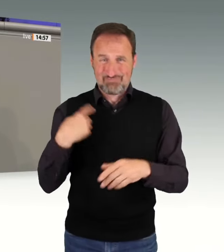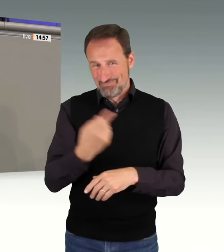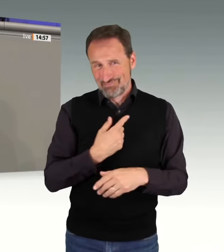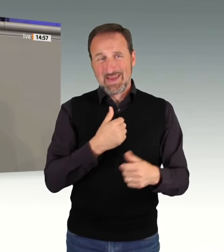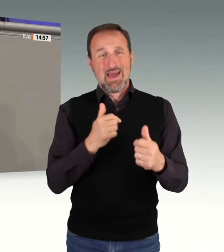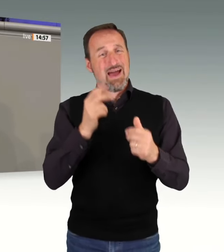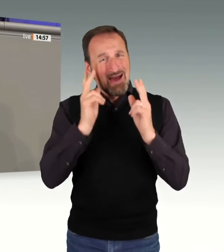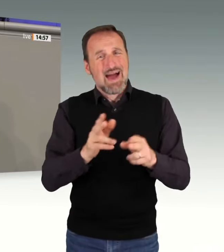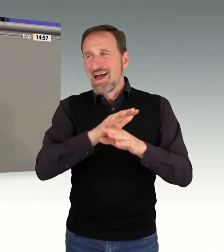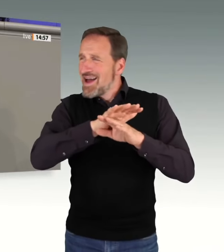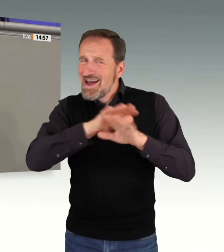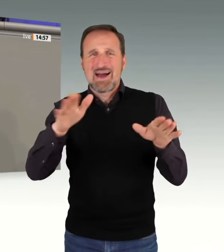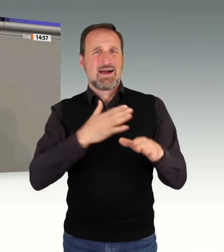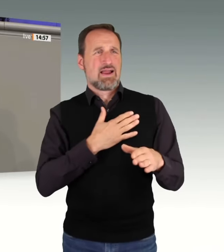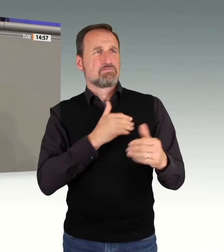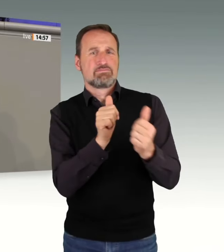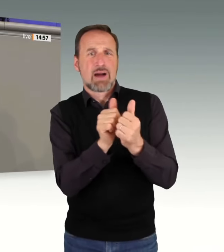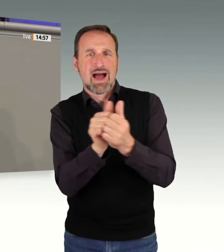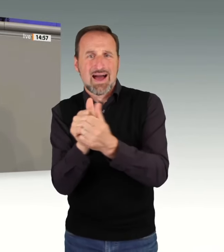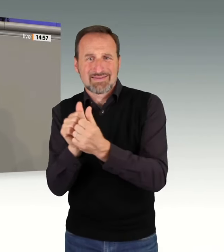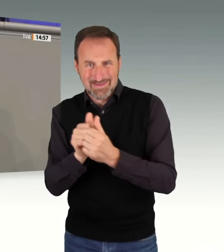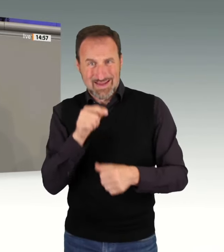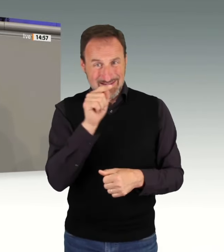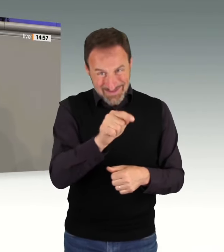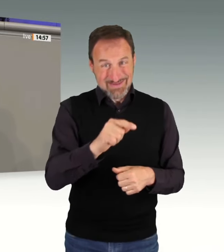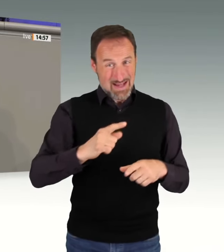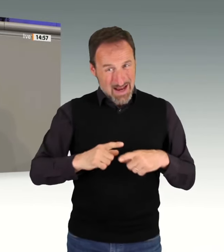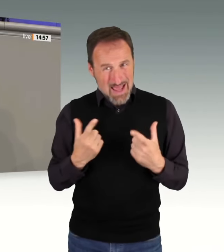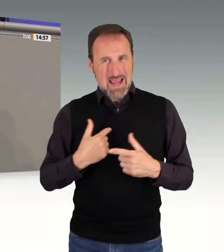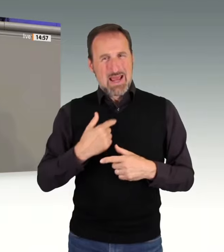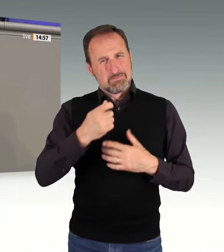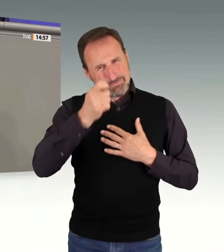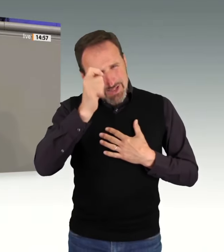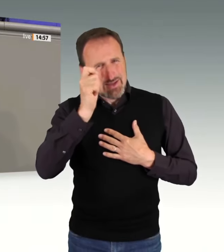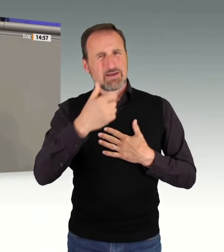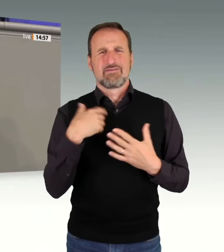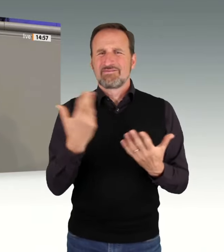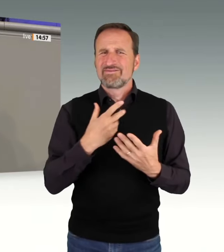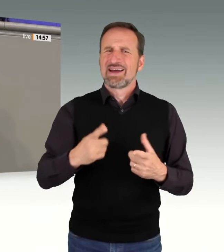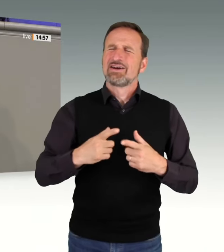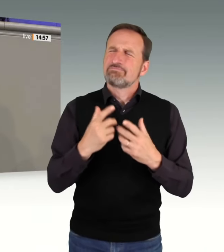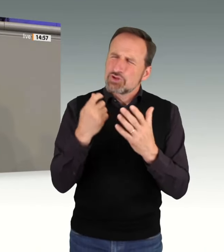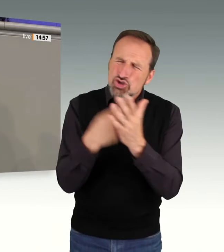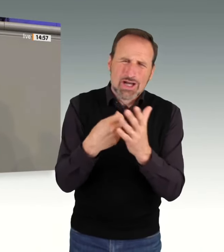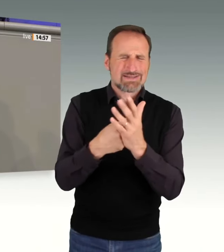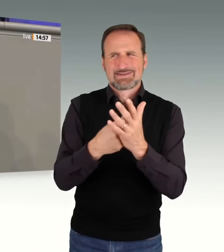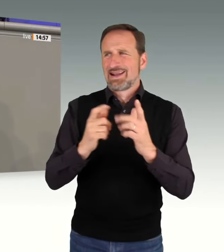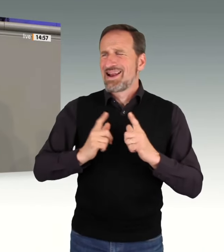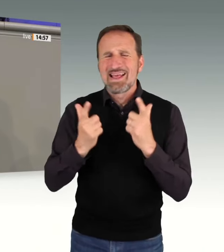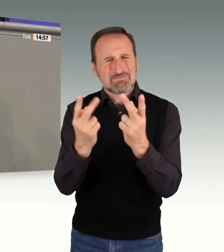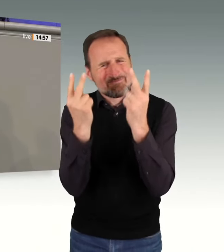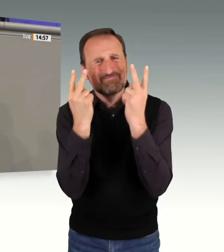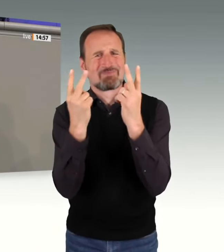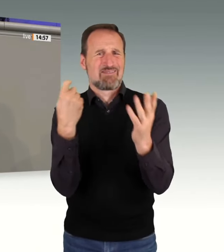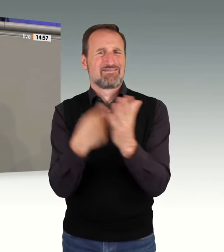Putin eine Illusion gebar, angeblich seine aggressiven Schritte werden funktionieren. Das ist unser Wille